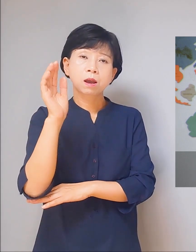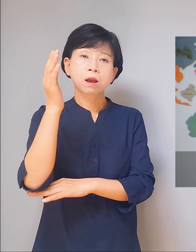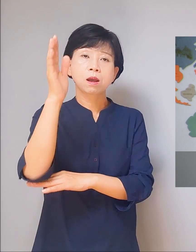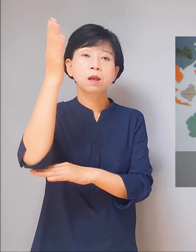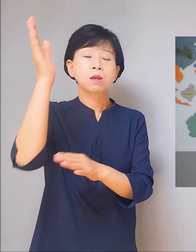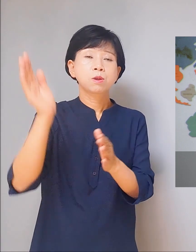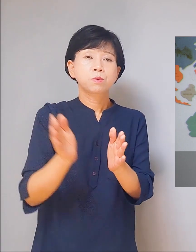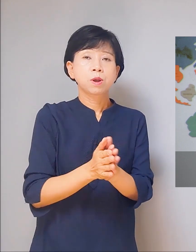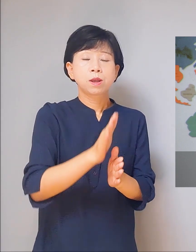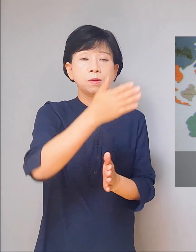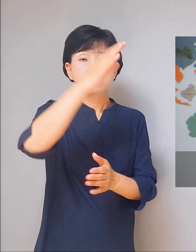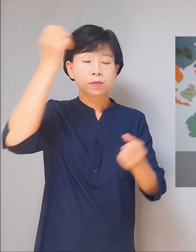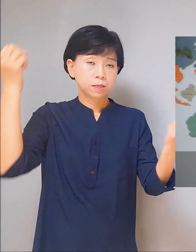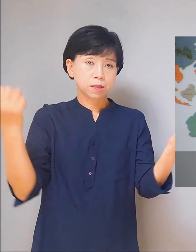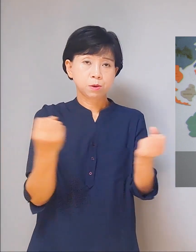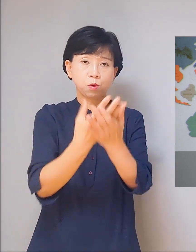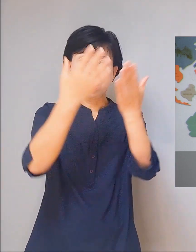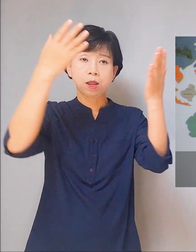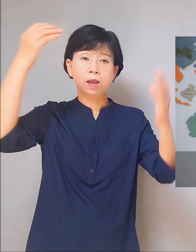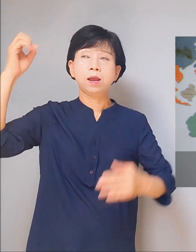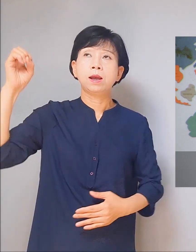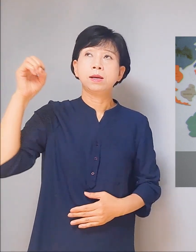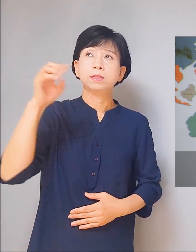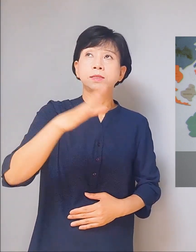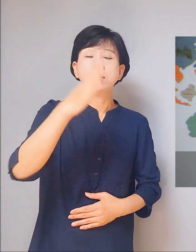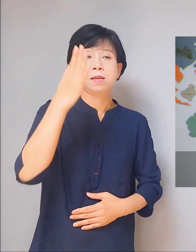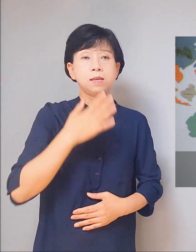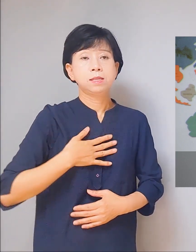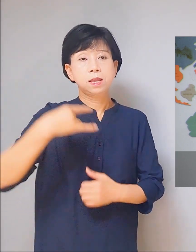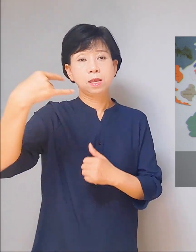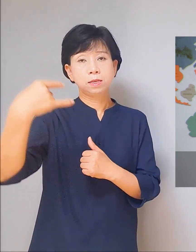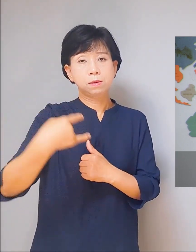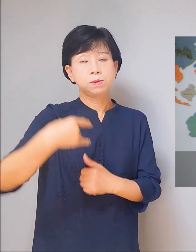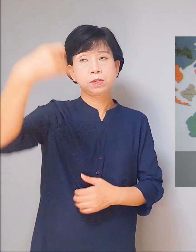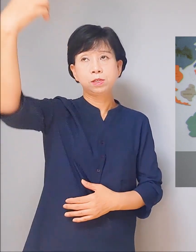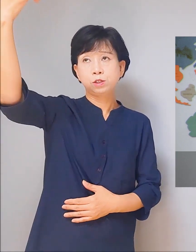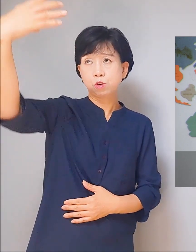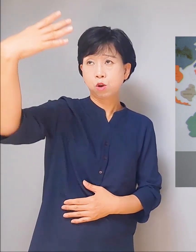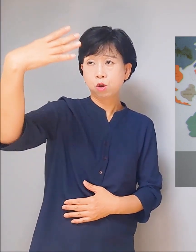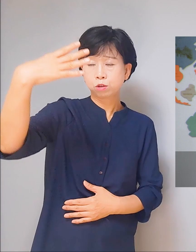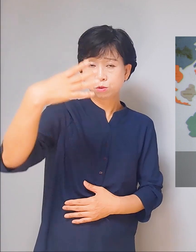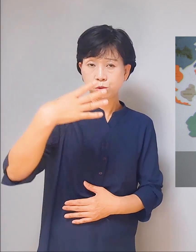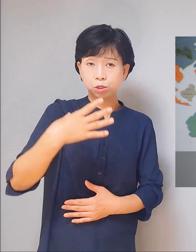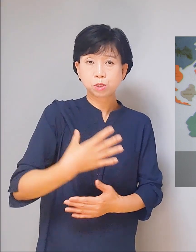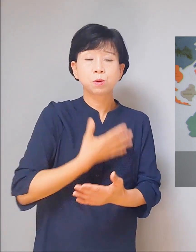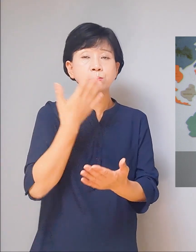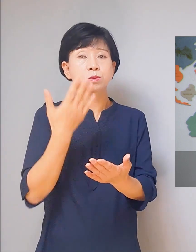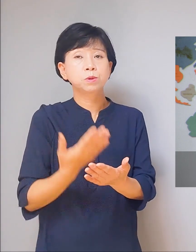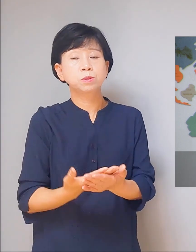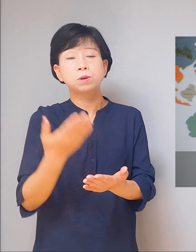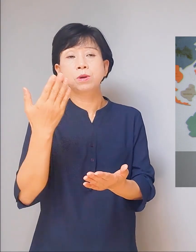주의 영광 빛난 광채 내게 비춰